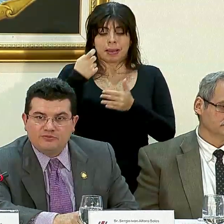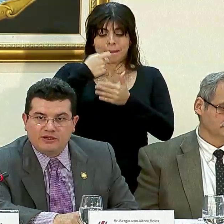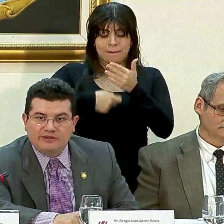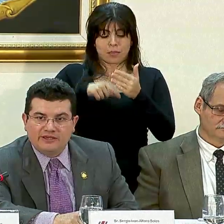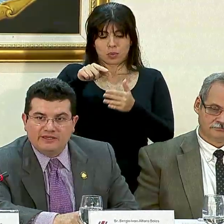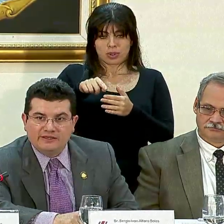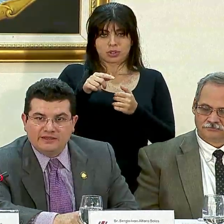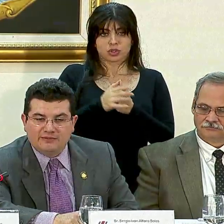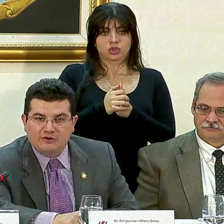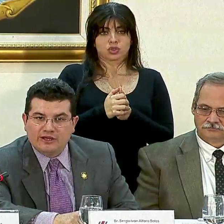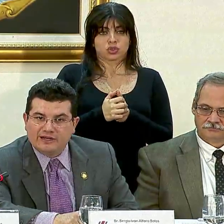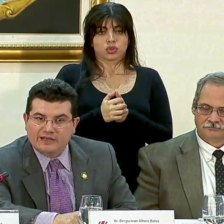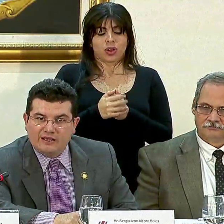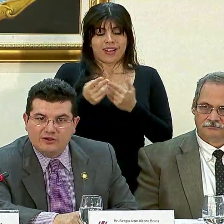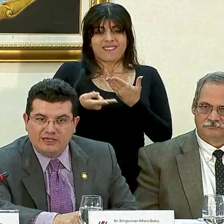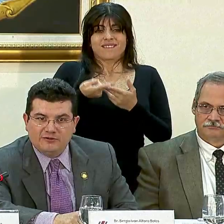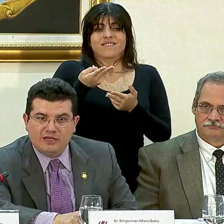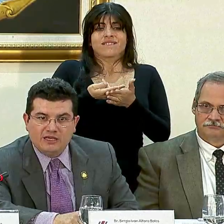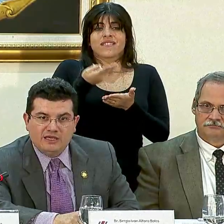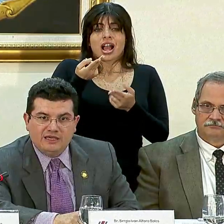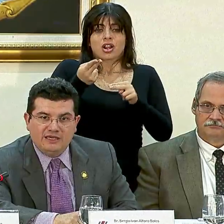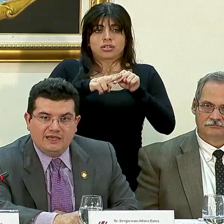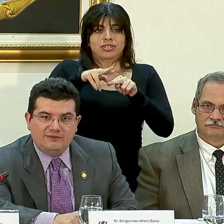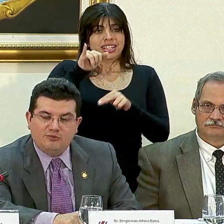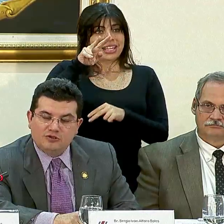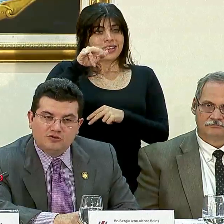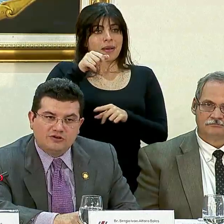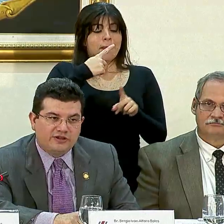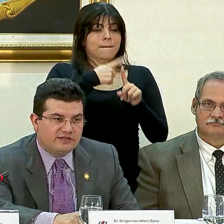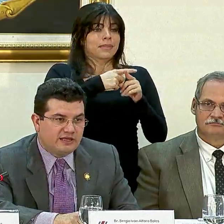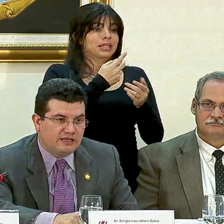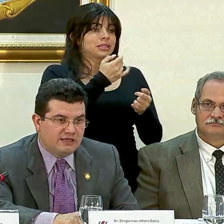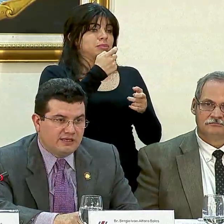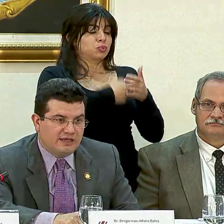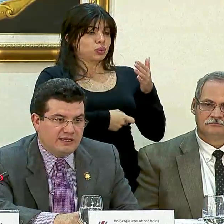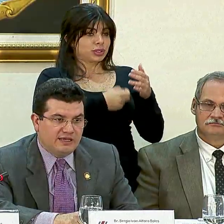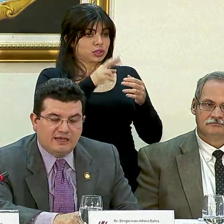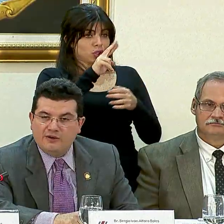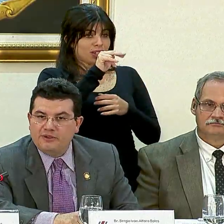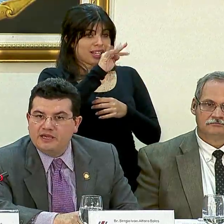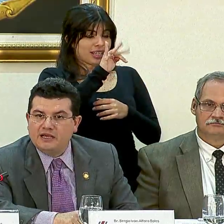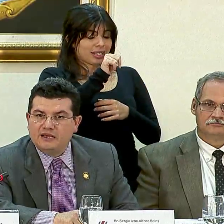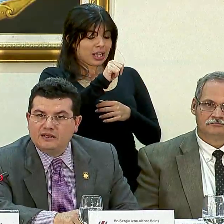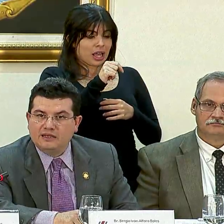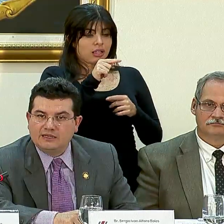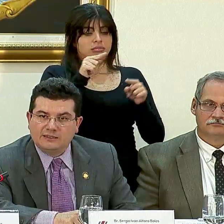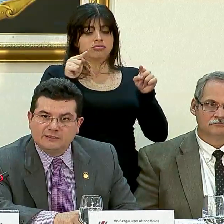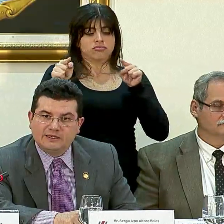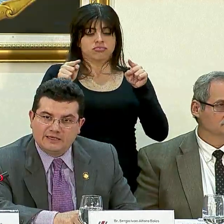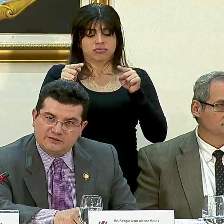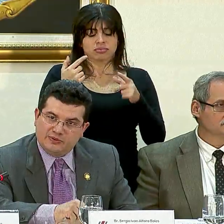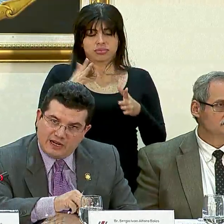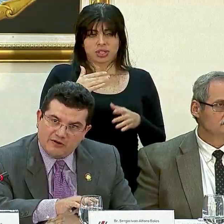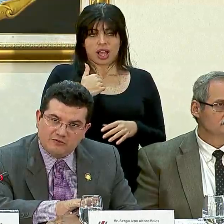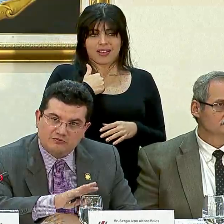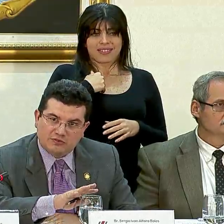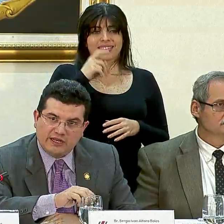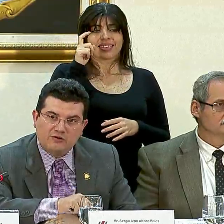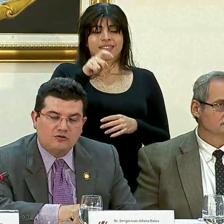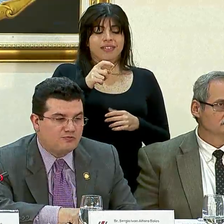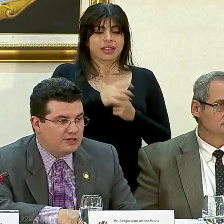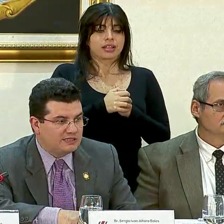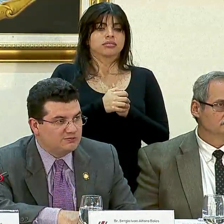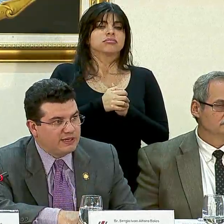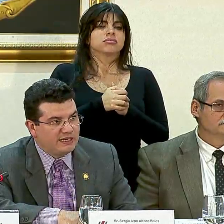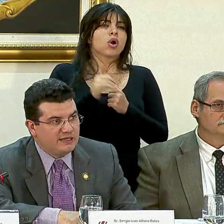impuesto del valor agregado, el IVA y el impuesto de renta, había que esperar